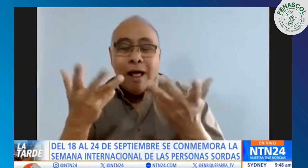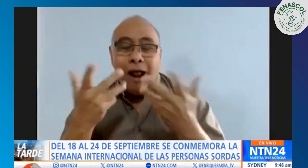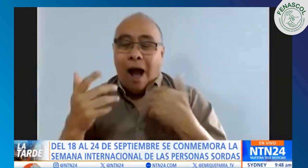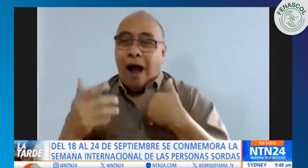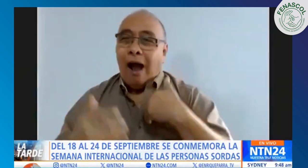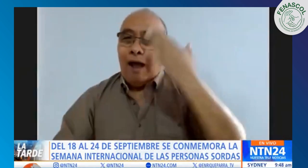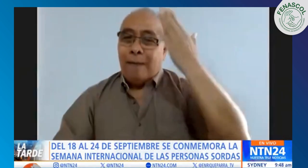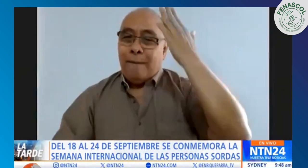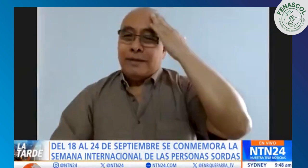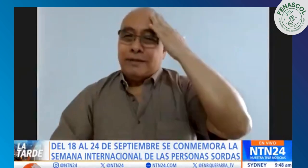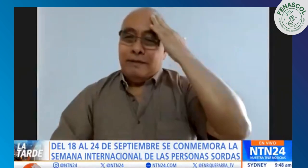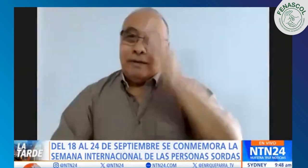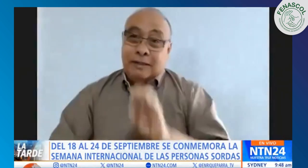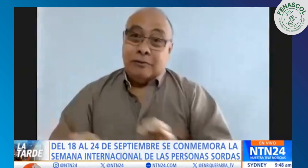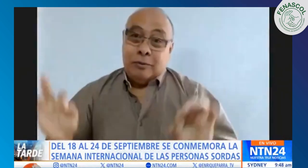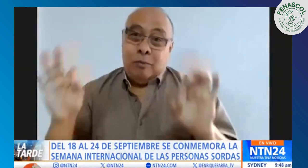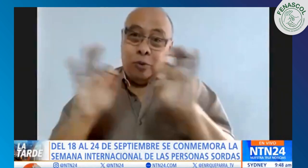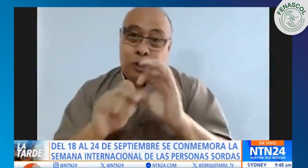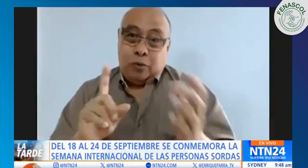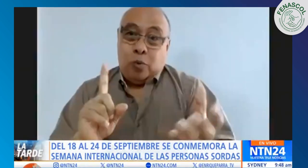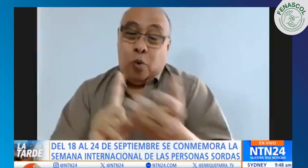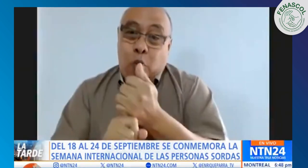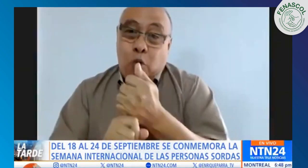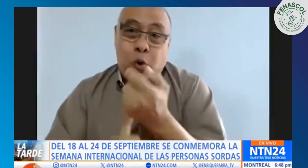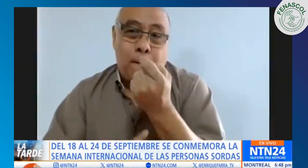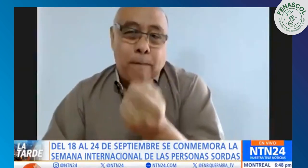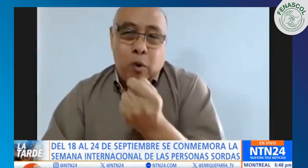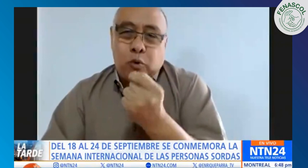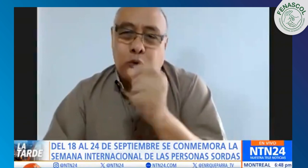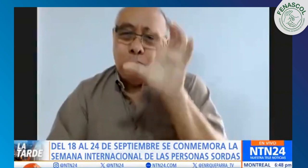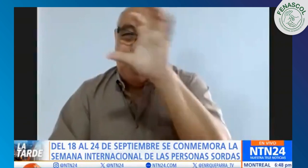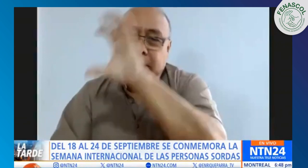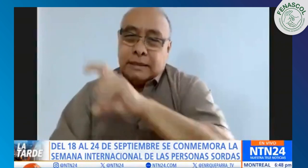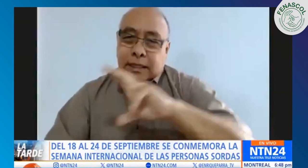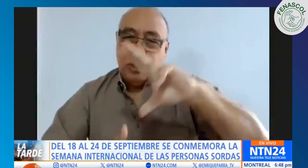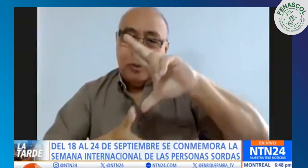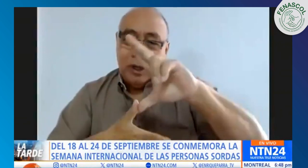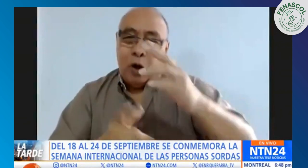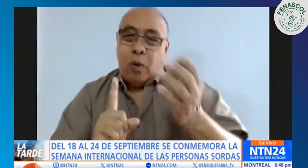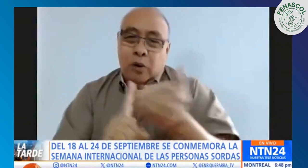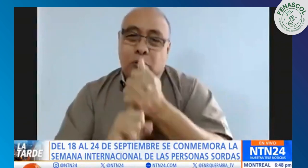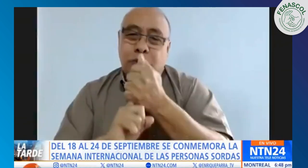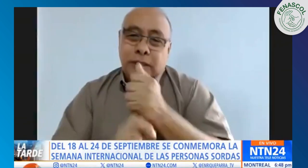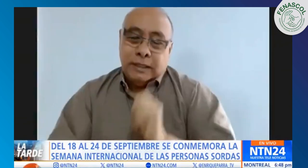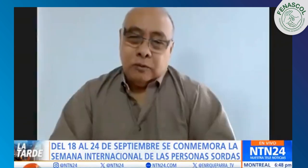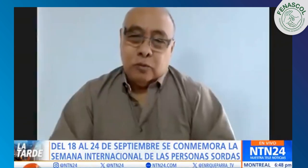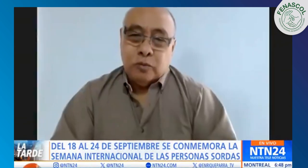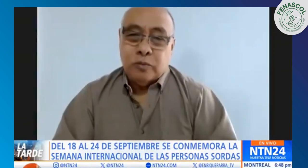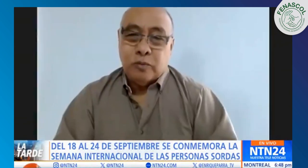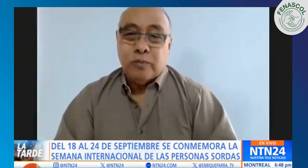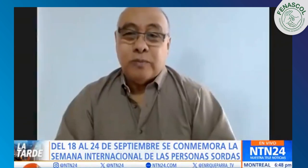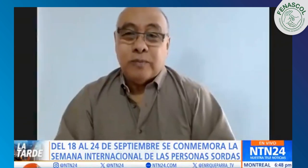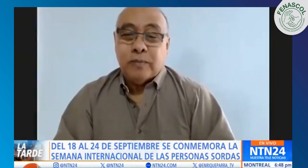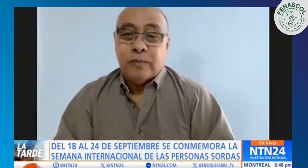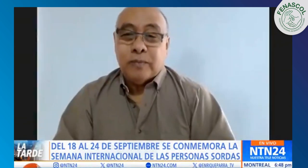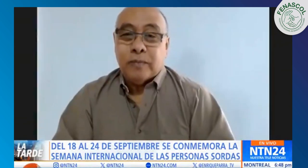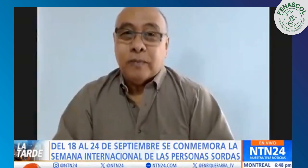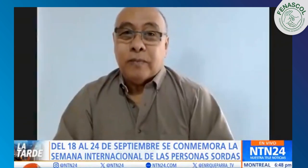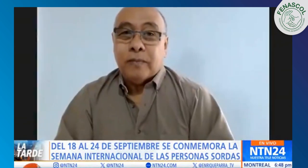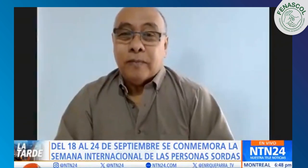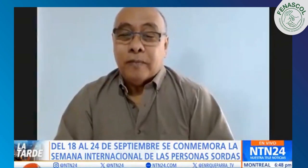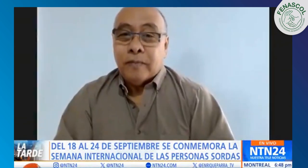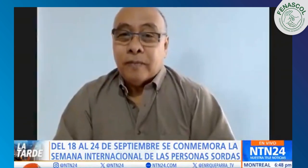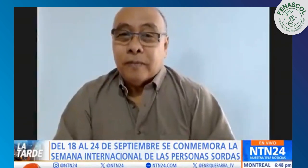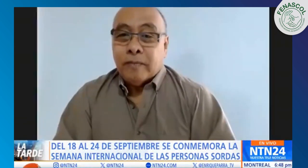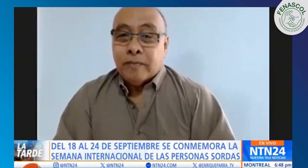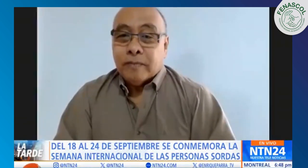el servicio de interpretación. Y esto es importantísimo para las personas sordas, ¿sí? Porque pues, esto es